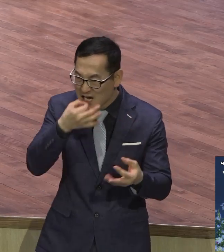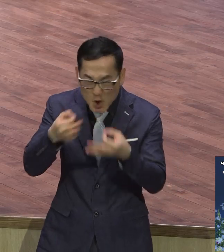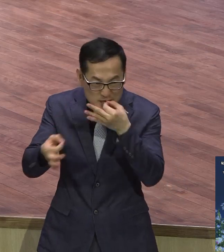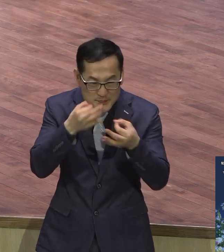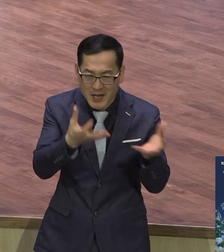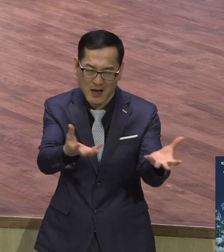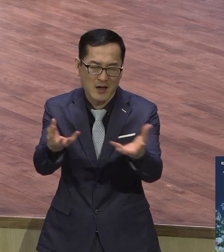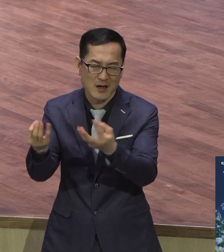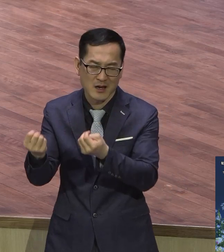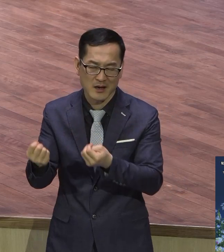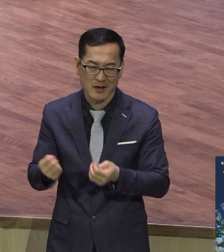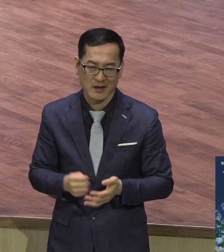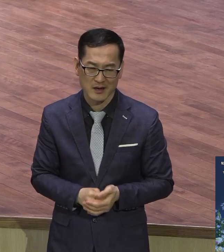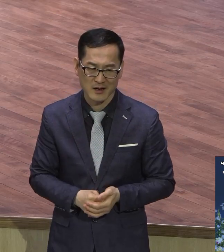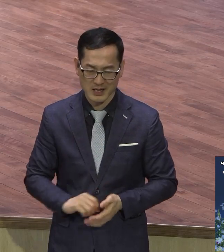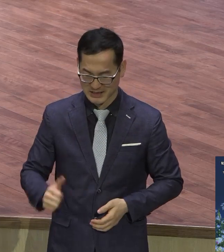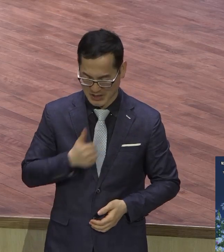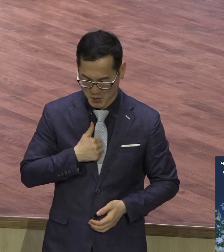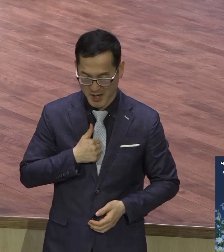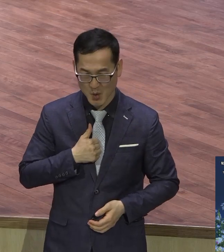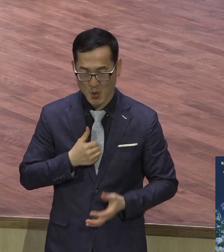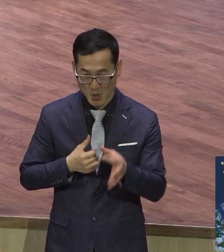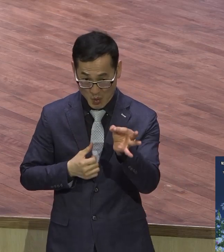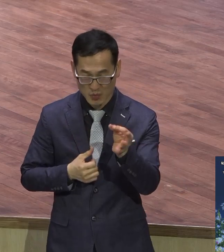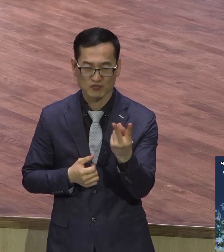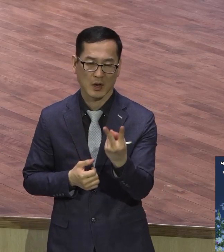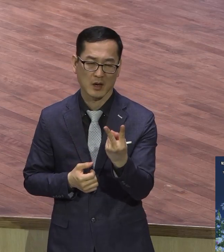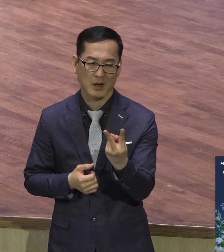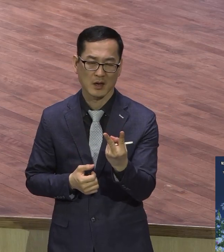불신자는 말할 것도 없고 이미 다 자기 수화에 들어갔고